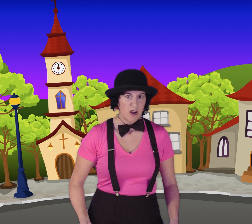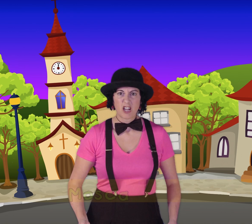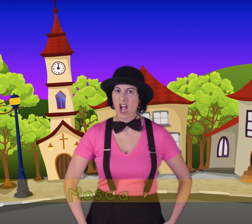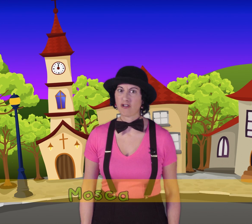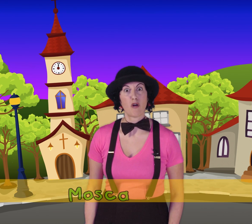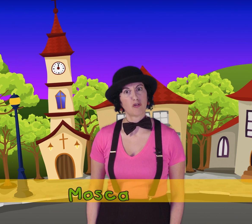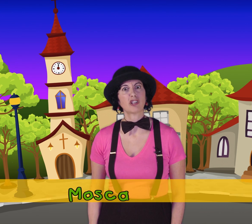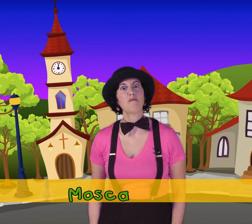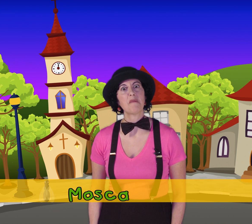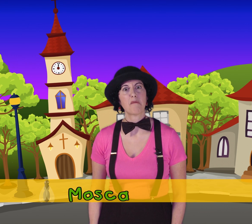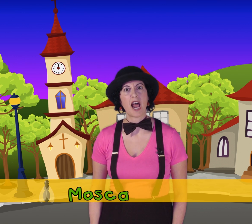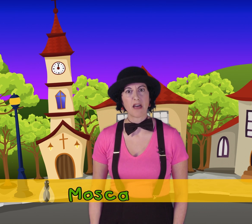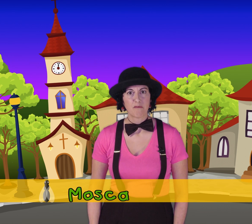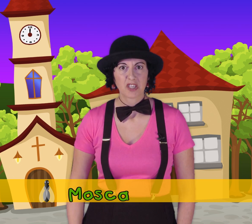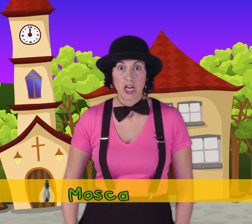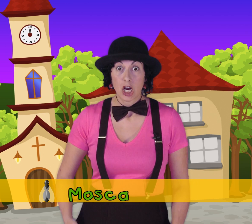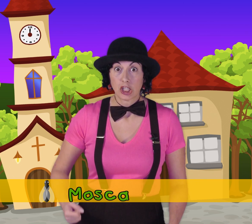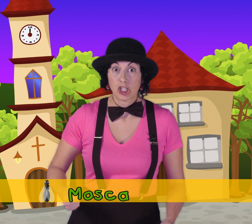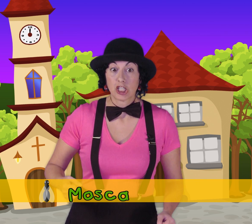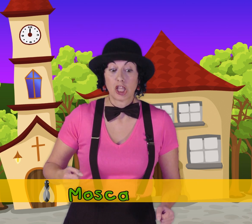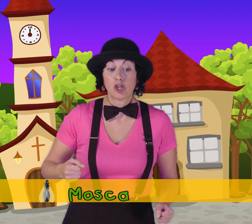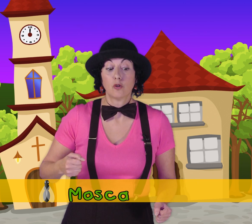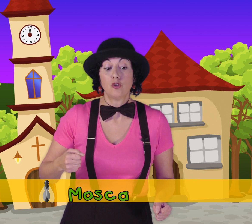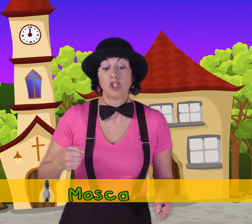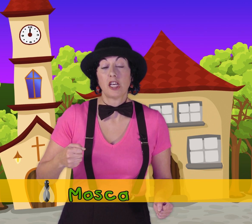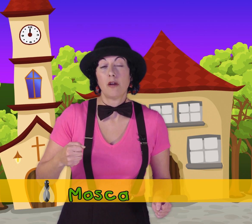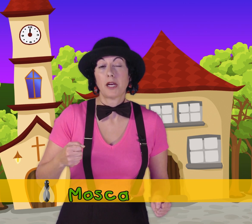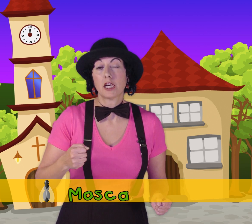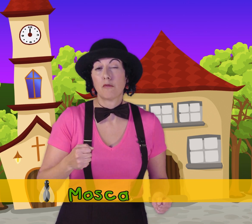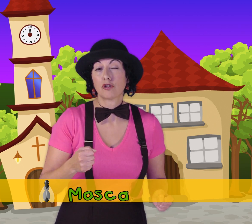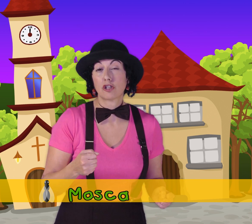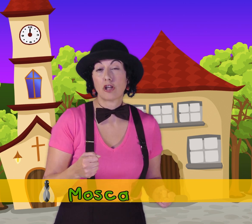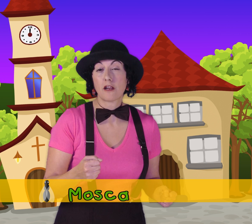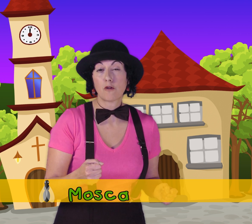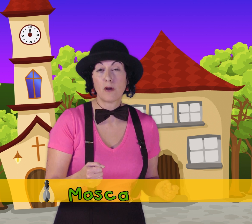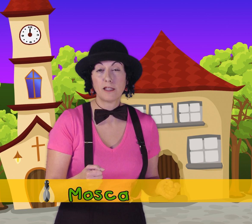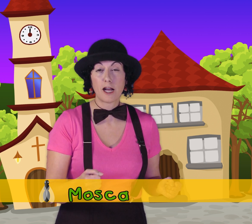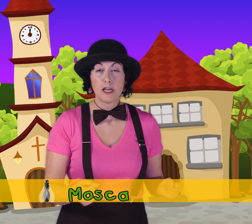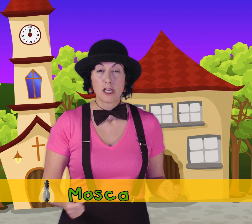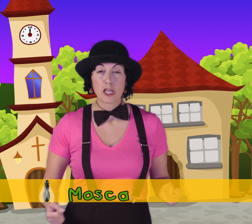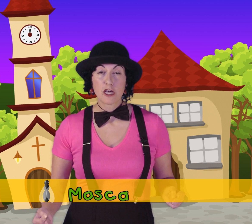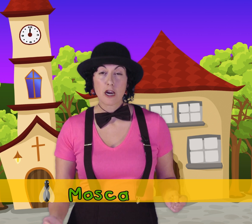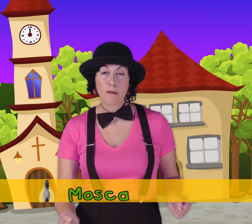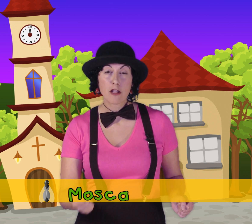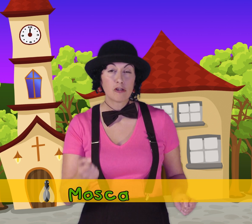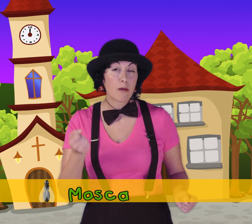¡qué asco! ¡Moscas en mi mermelada! Así que se acercó con sigilo para que las moscas no se dieran cuenta. Y de repente veo